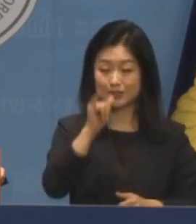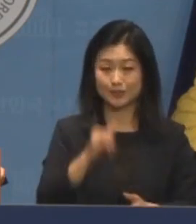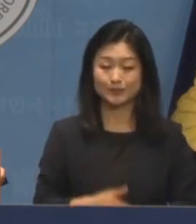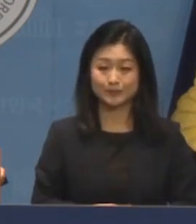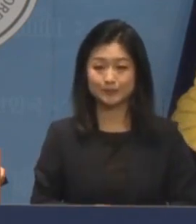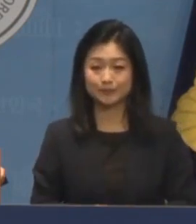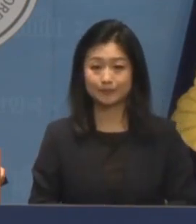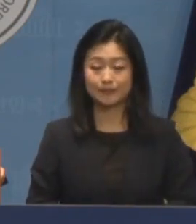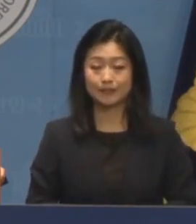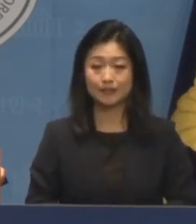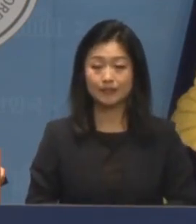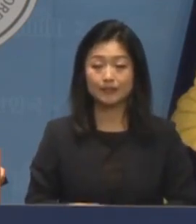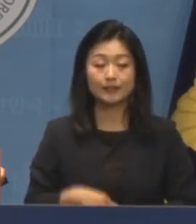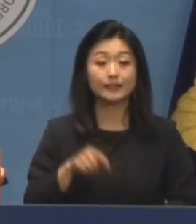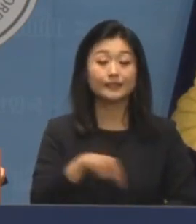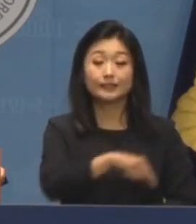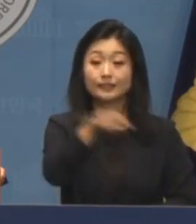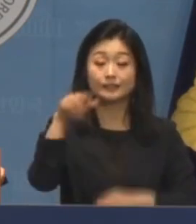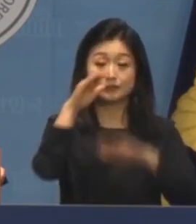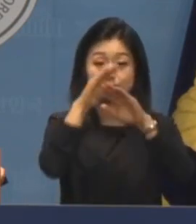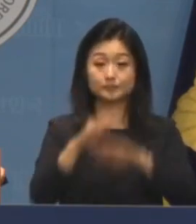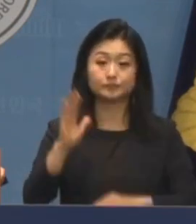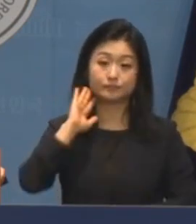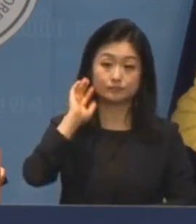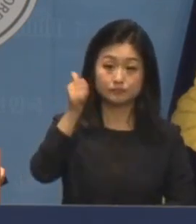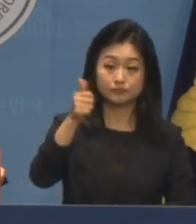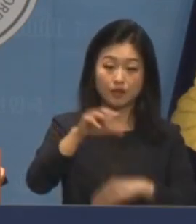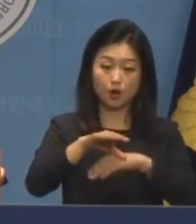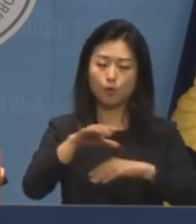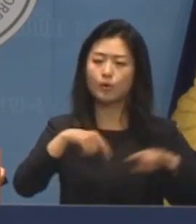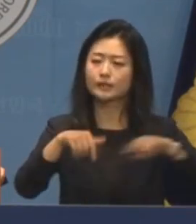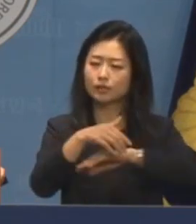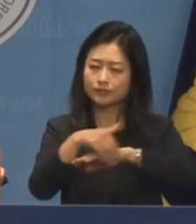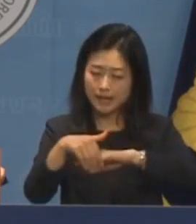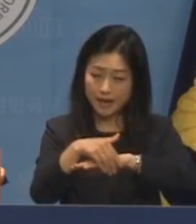있습니다. 이것은 윤석열 정부의 언론정책,